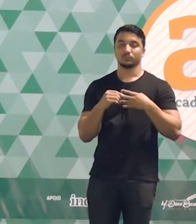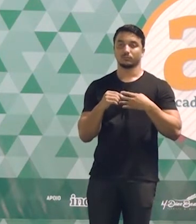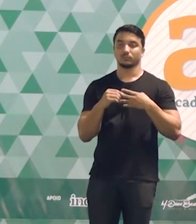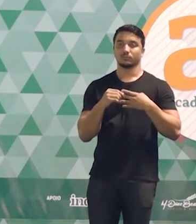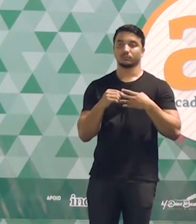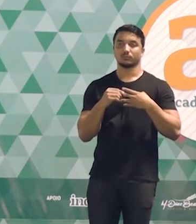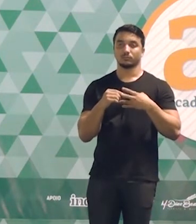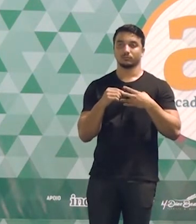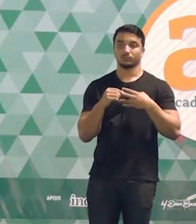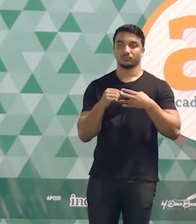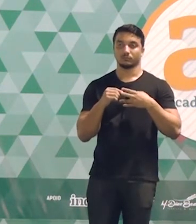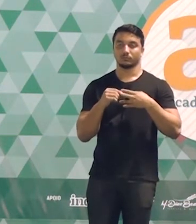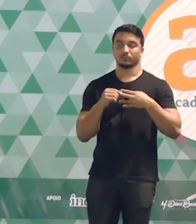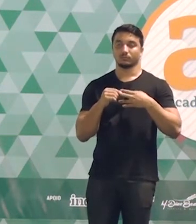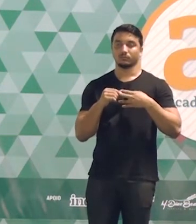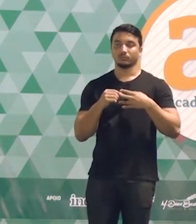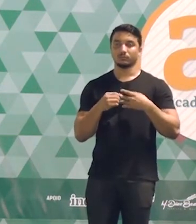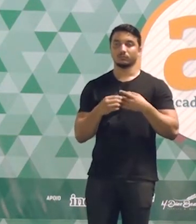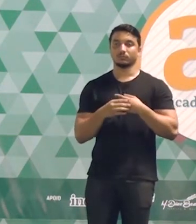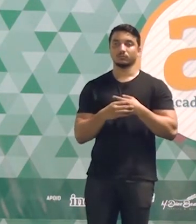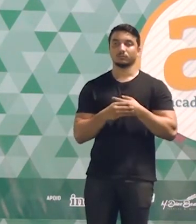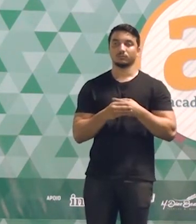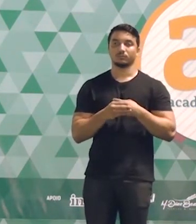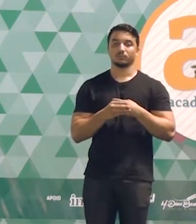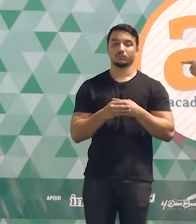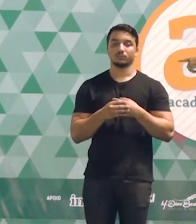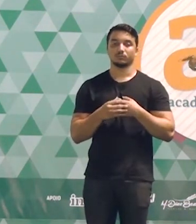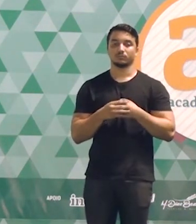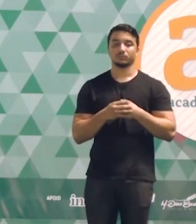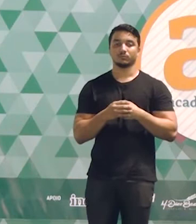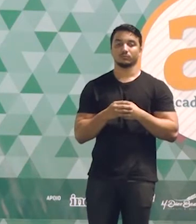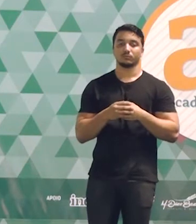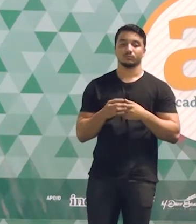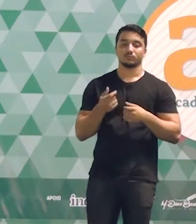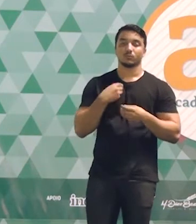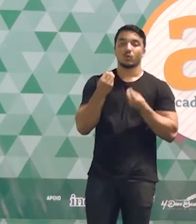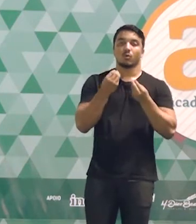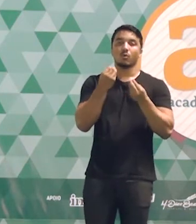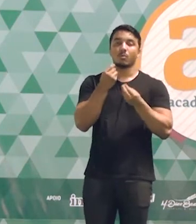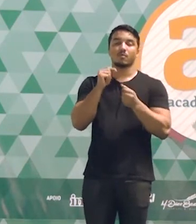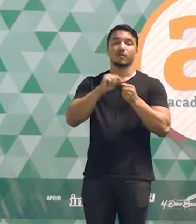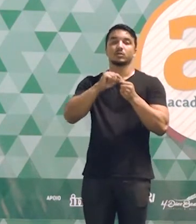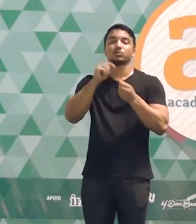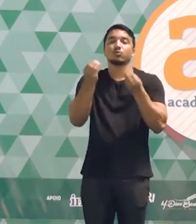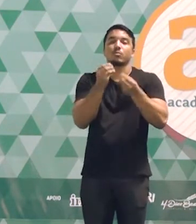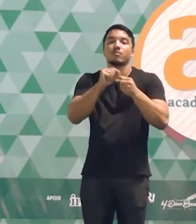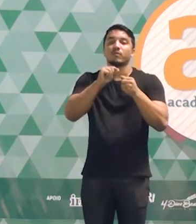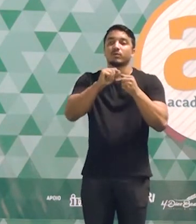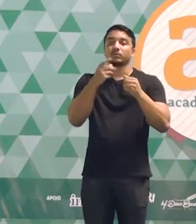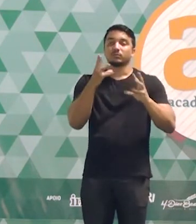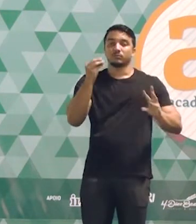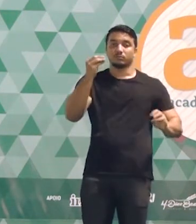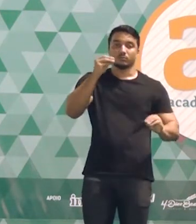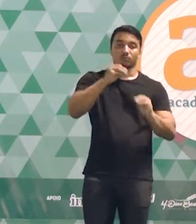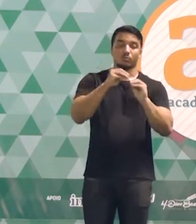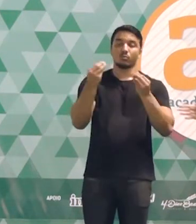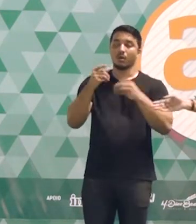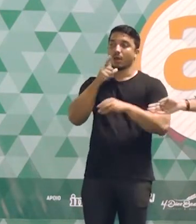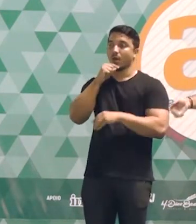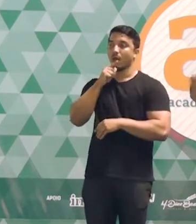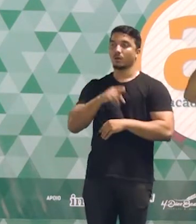aquela? Qual é? Olha só, o modo de preparo. Ó. Adicione